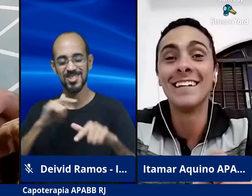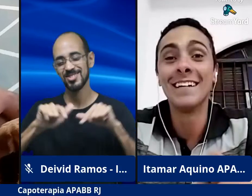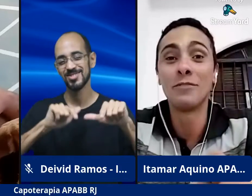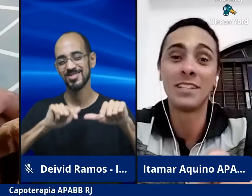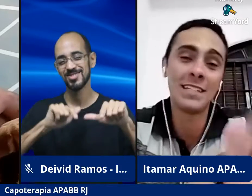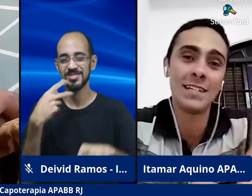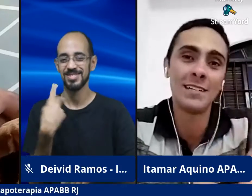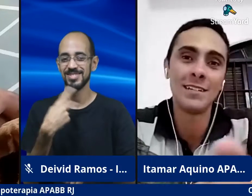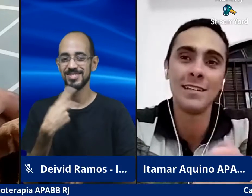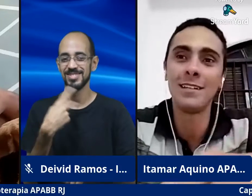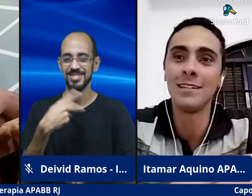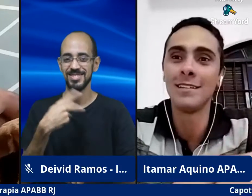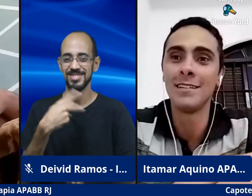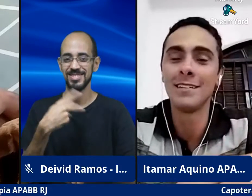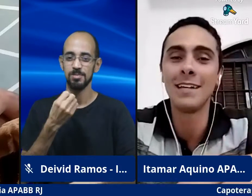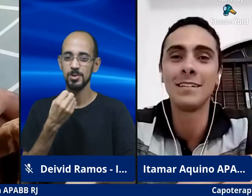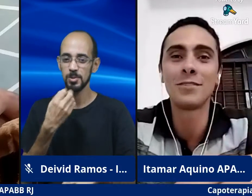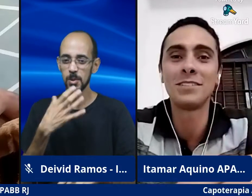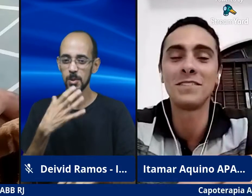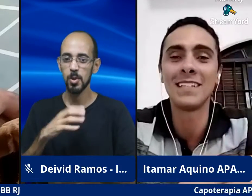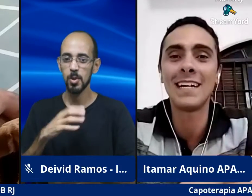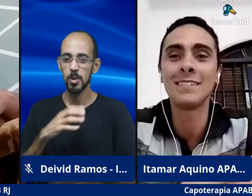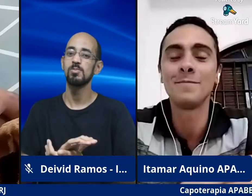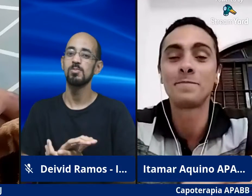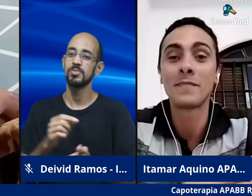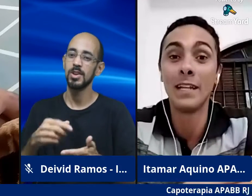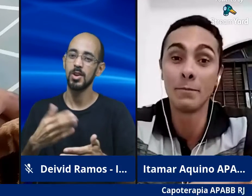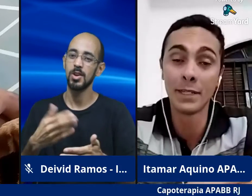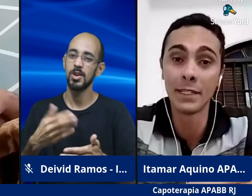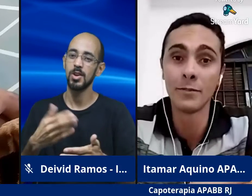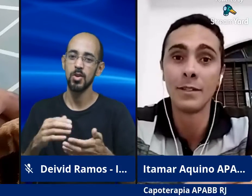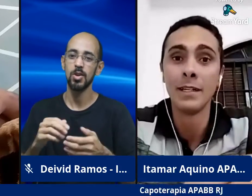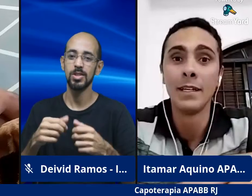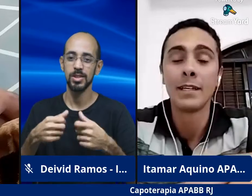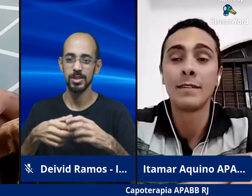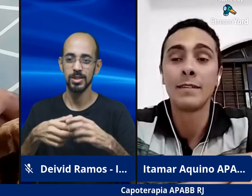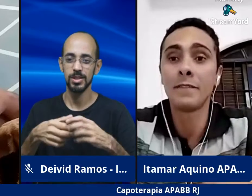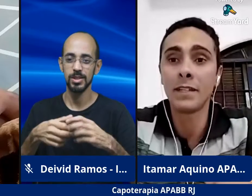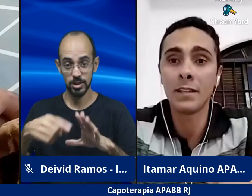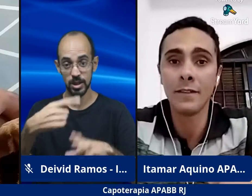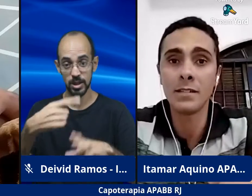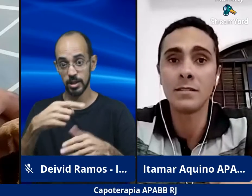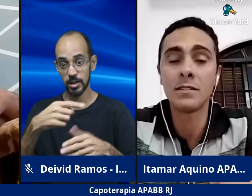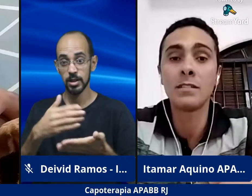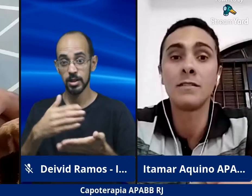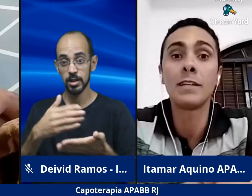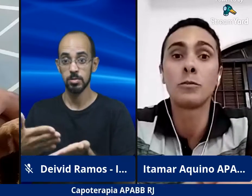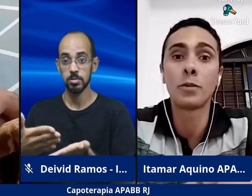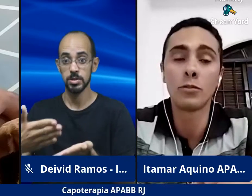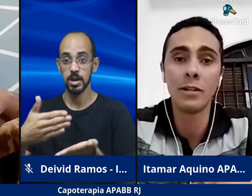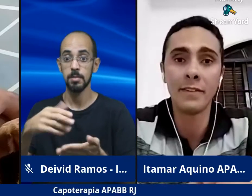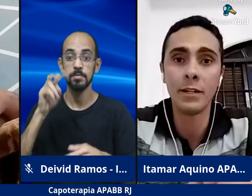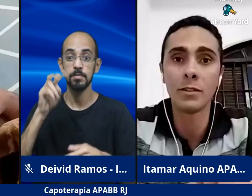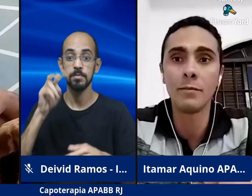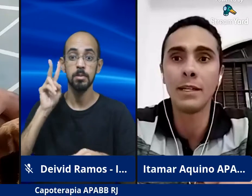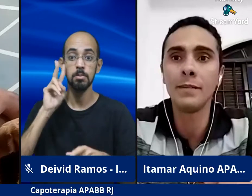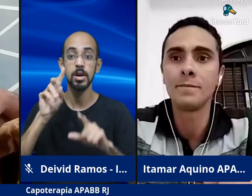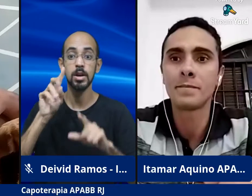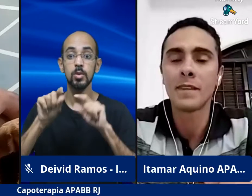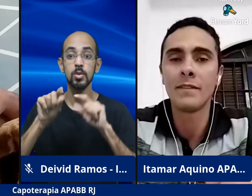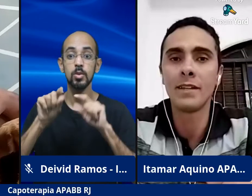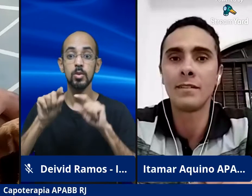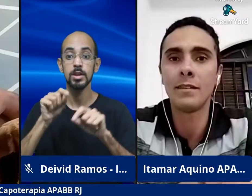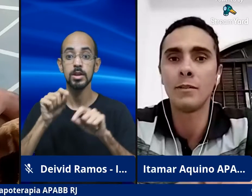Então, vou deixar ele dar início à atividade. Lembrando que sexta-feira que vem a gente tem atividade com o professor Rafael